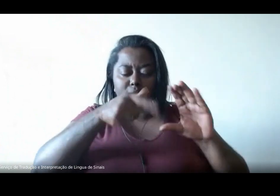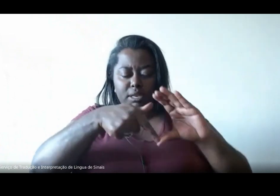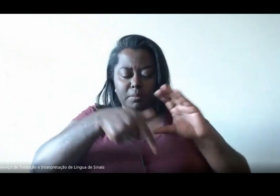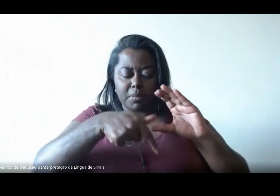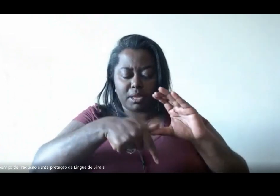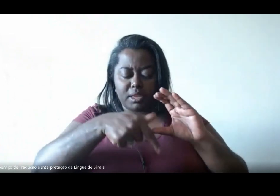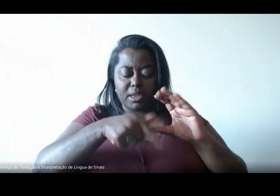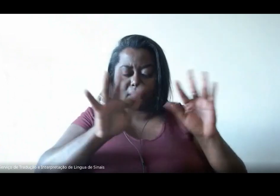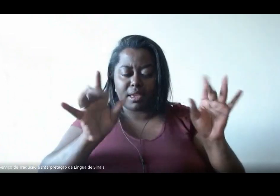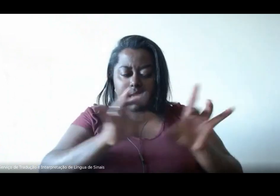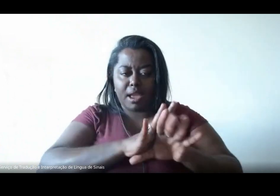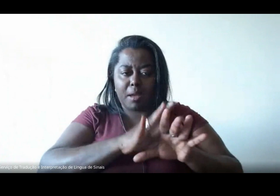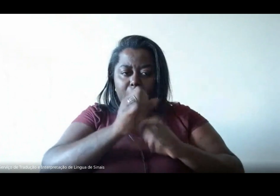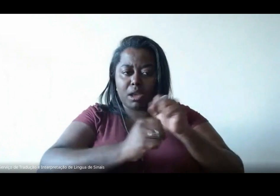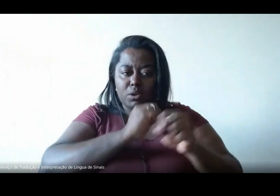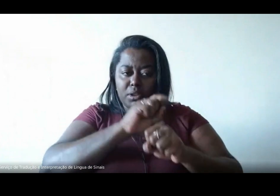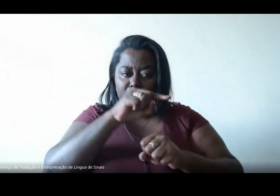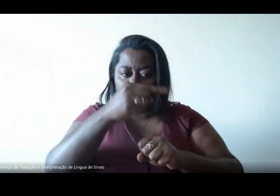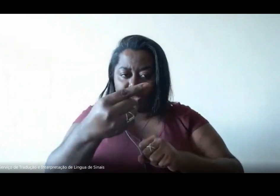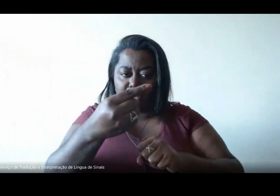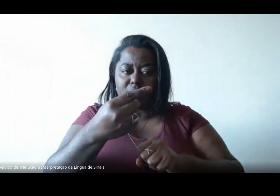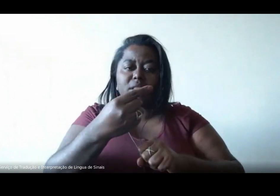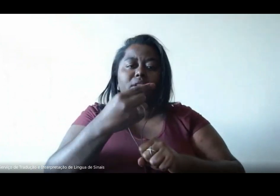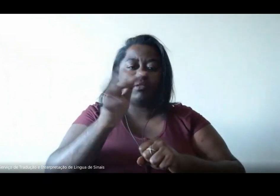no início do ano que vem, lá para fevereiro de